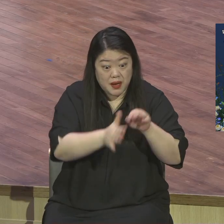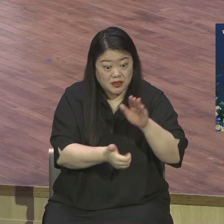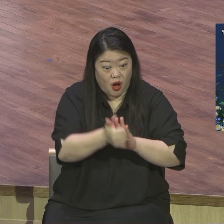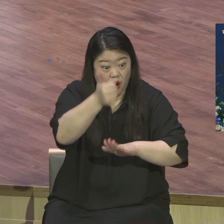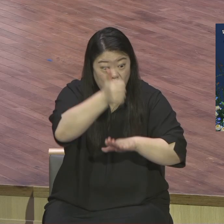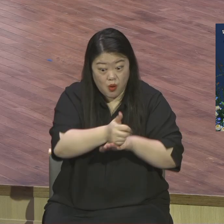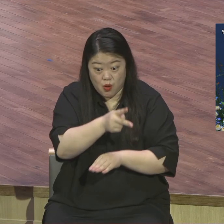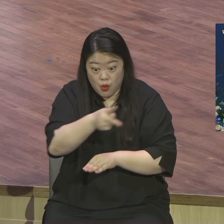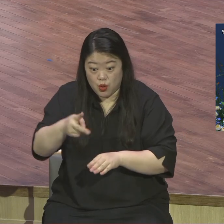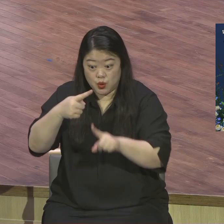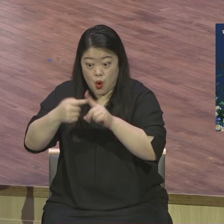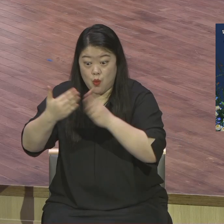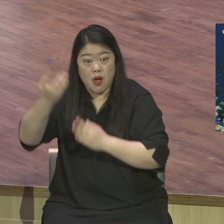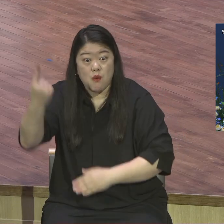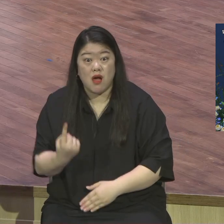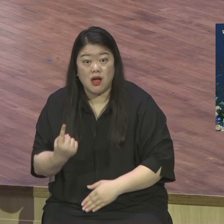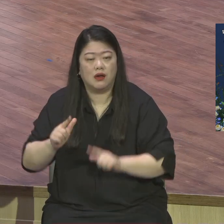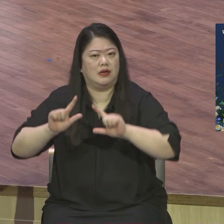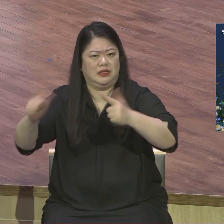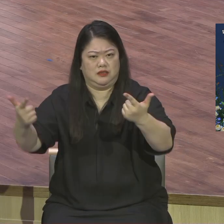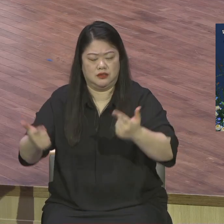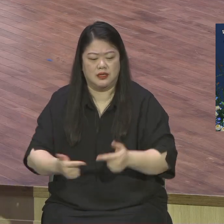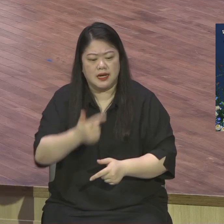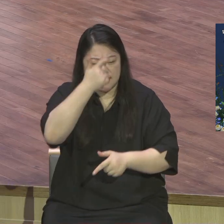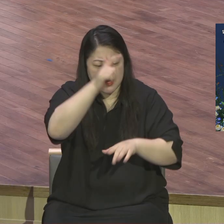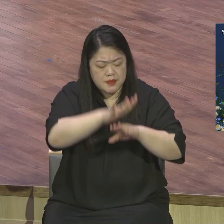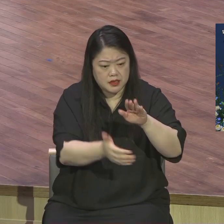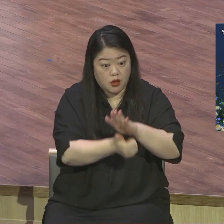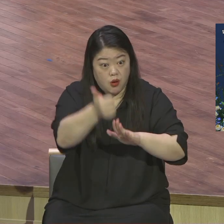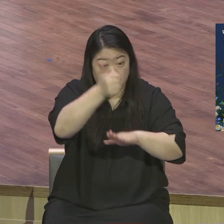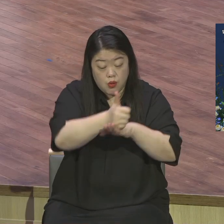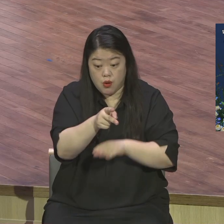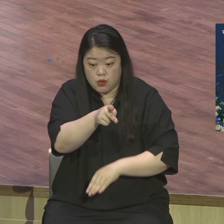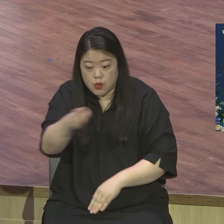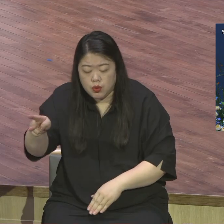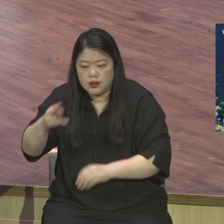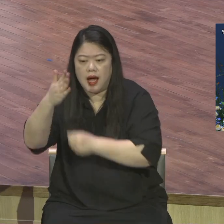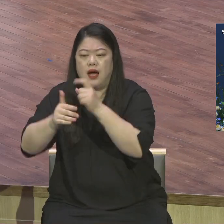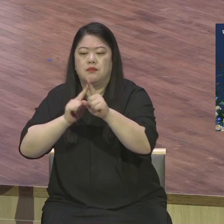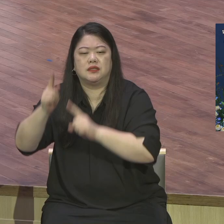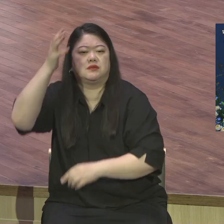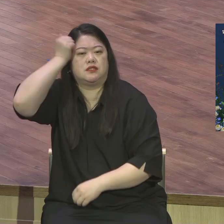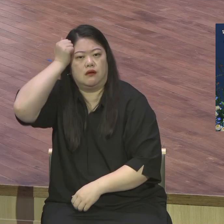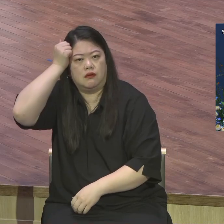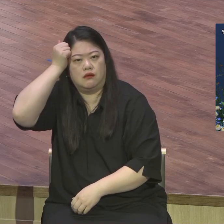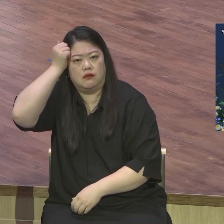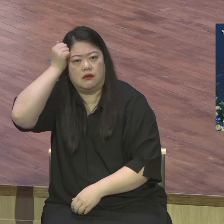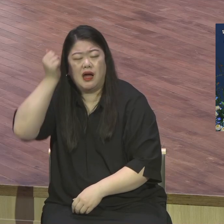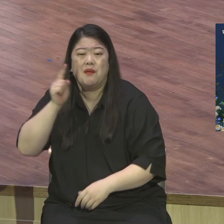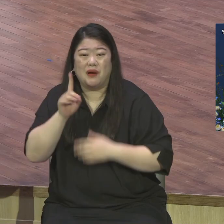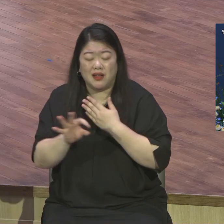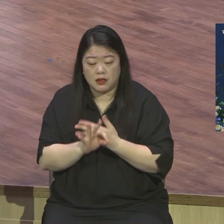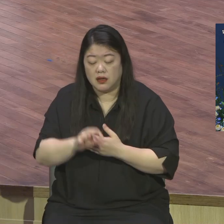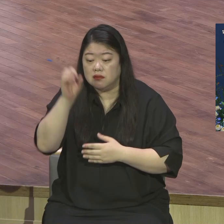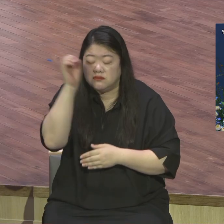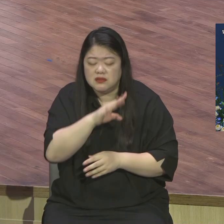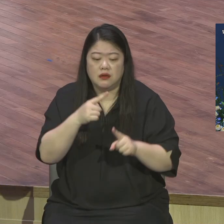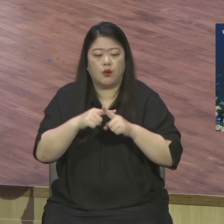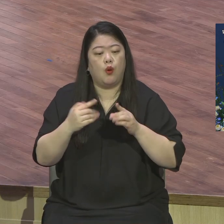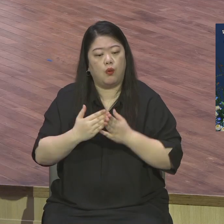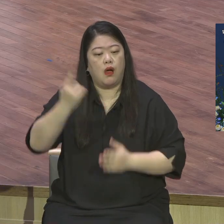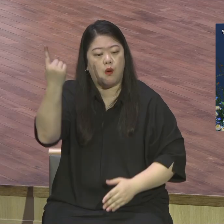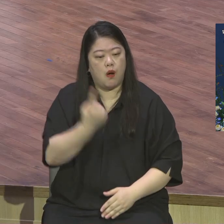잔비인본주의야. 완전히 자기중심이야. 부신자 종교인들 똑같아. 나는 예배 실패한